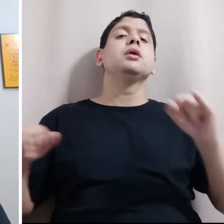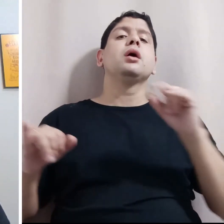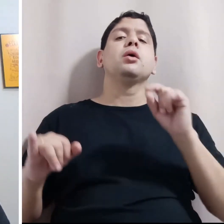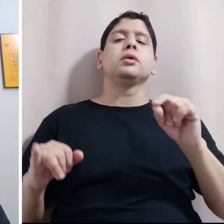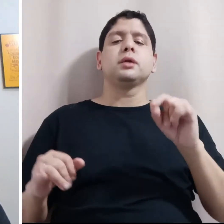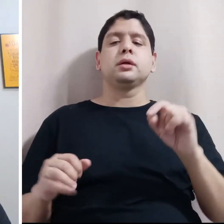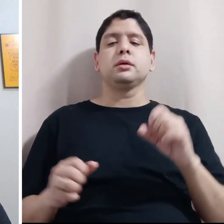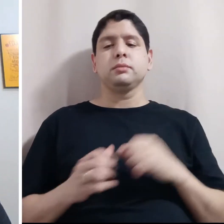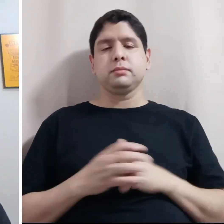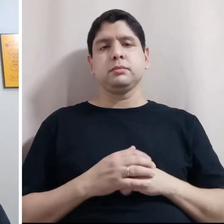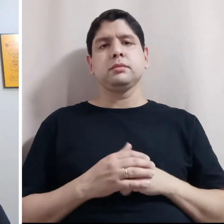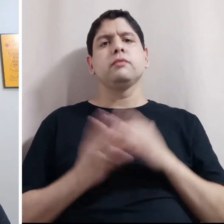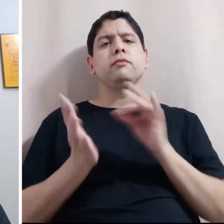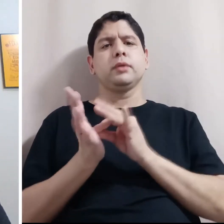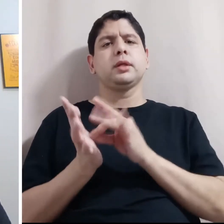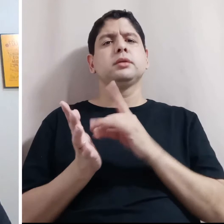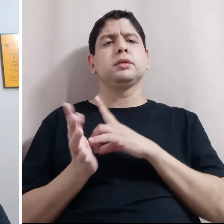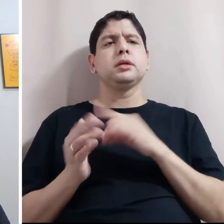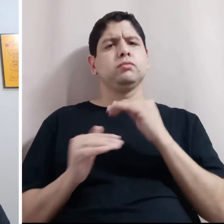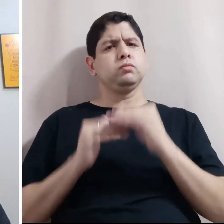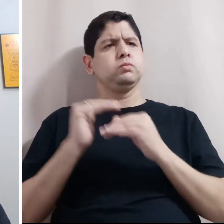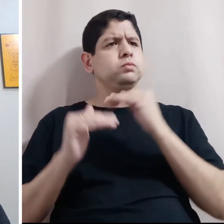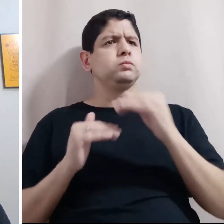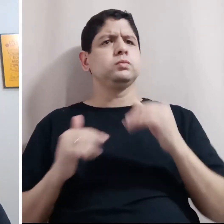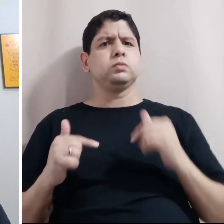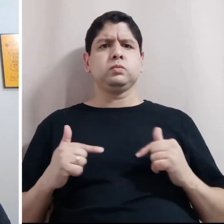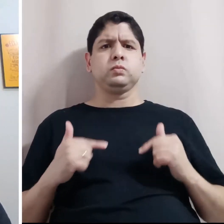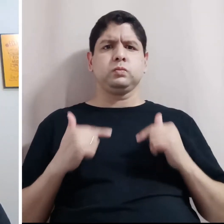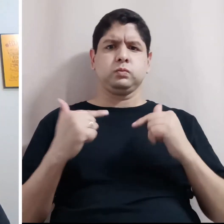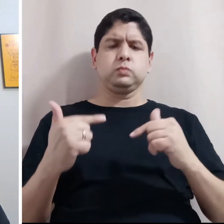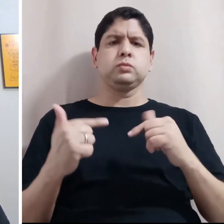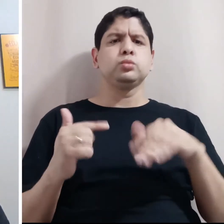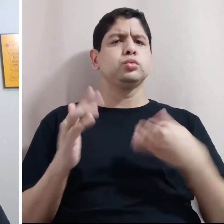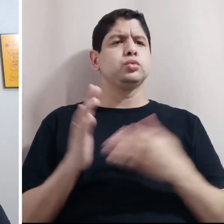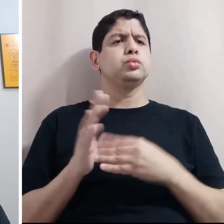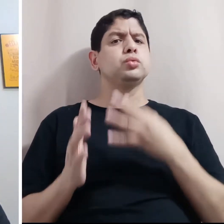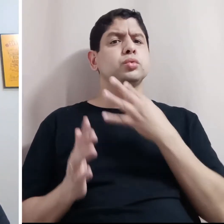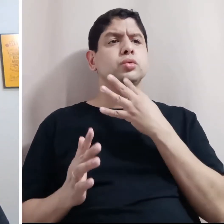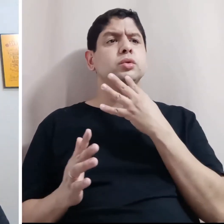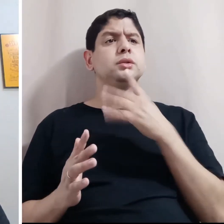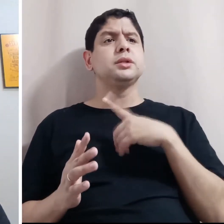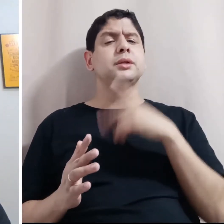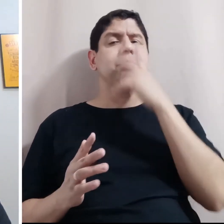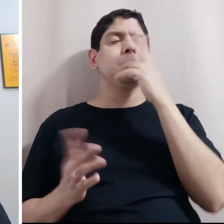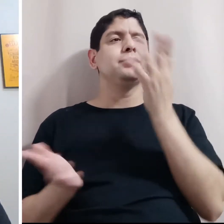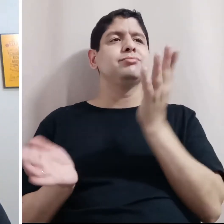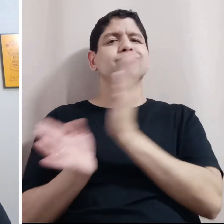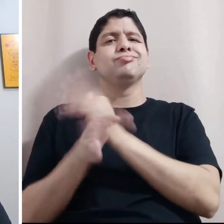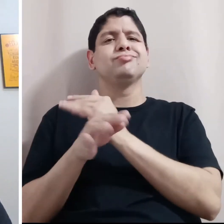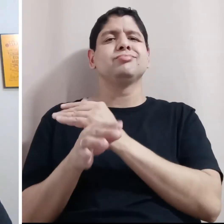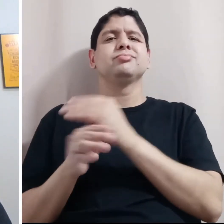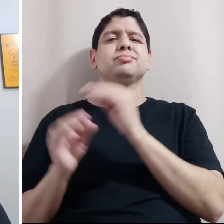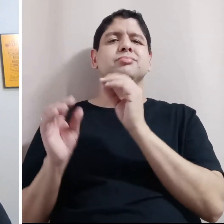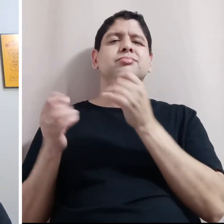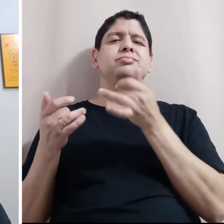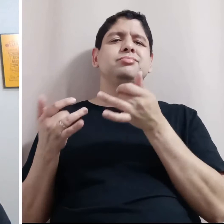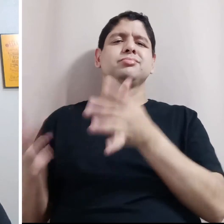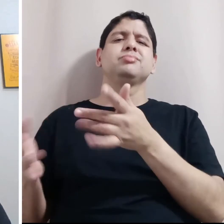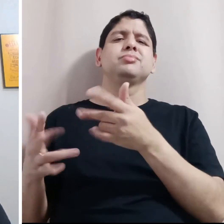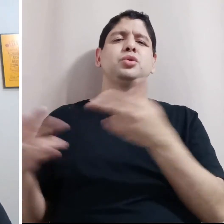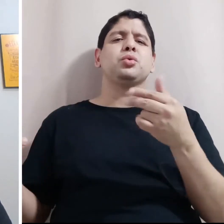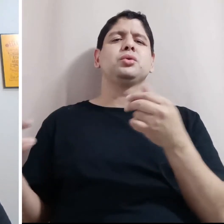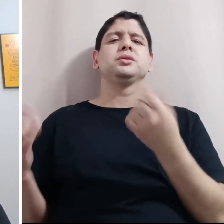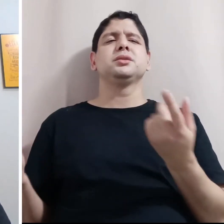alerta para a gente, eles teriam, apesar de todo o seu desenvolvimento, apesar de todo o seu conhecimento, eles teriam descuidado